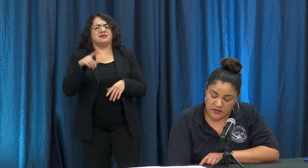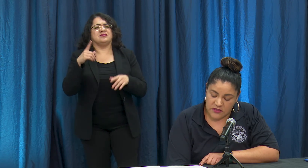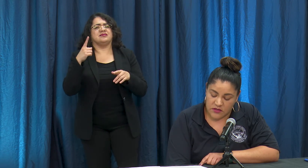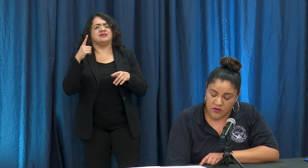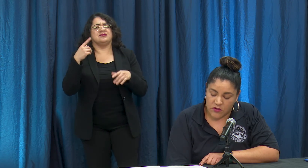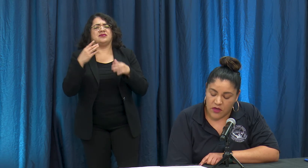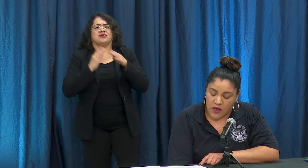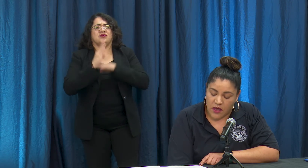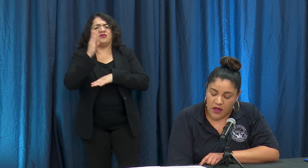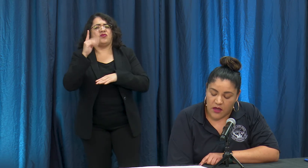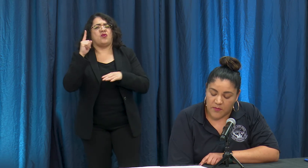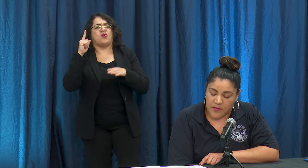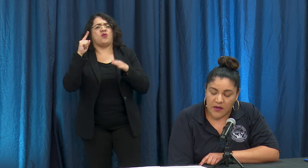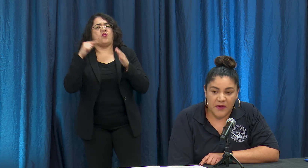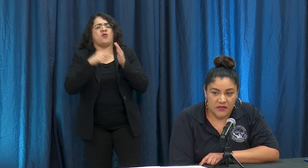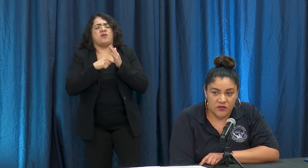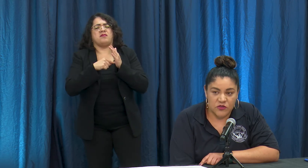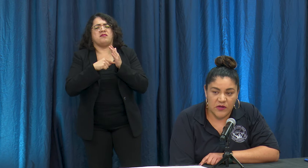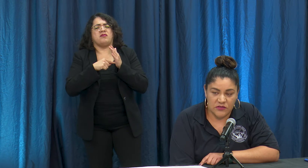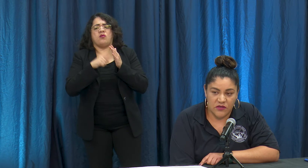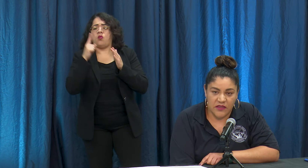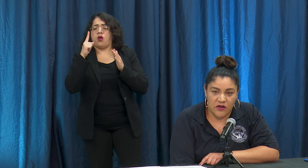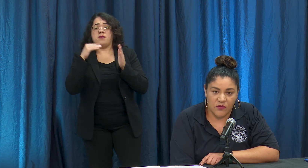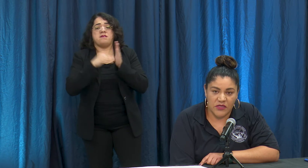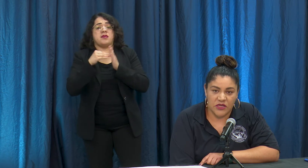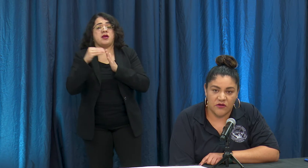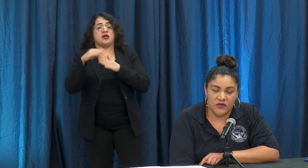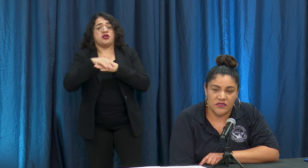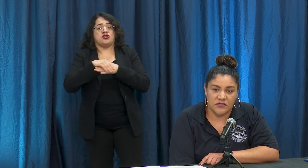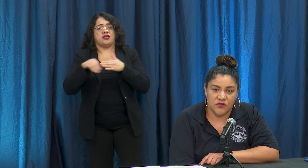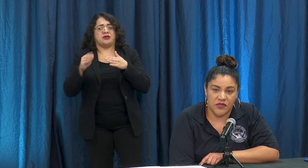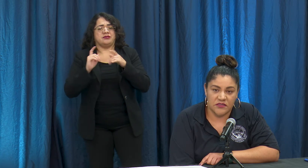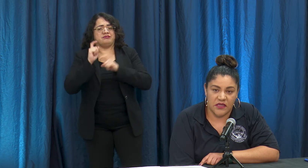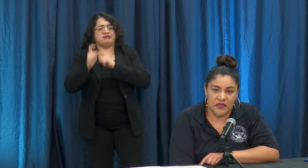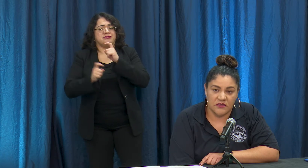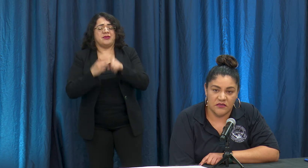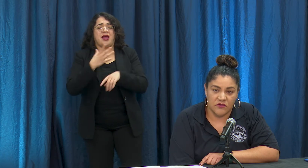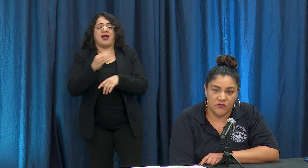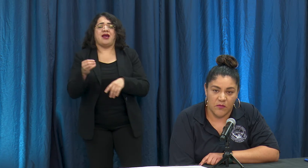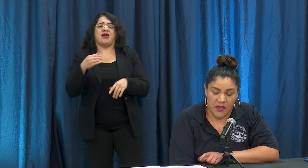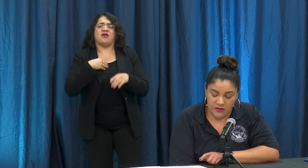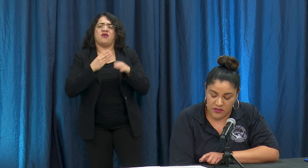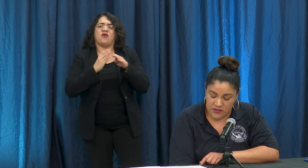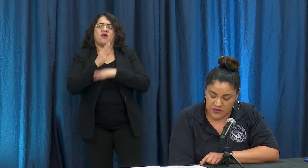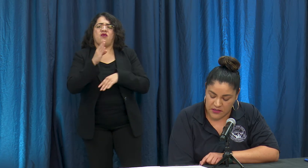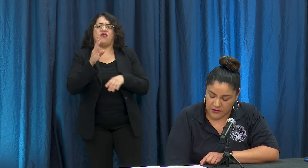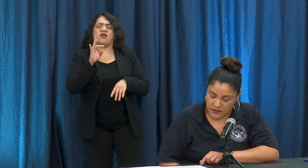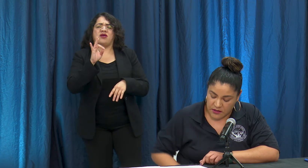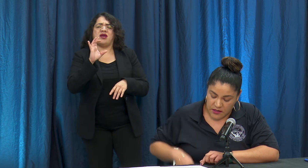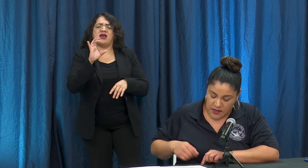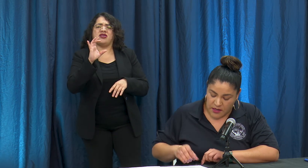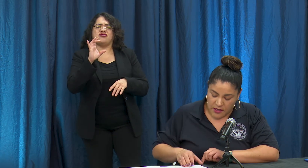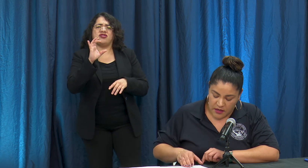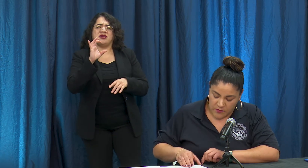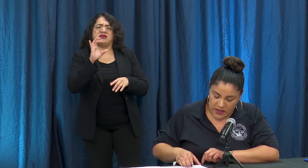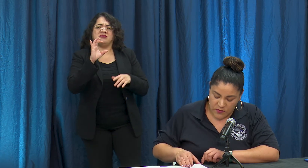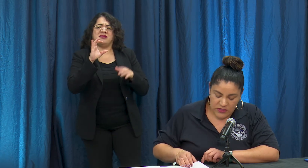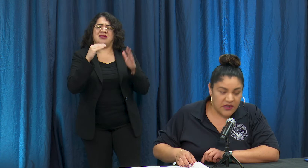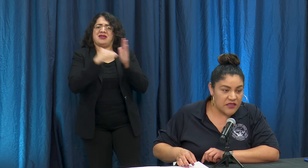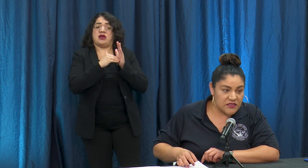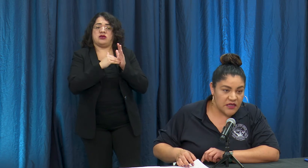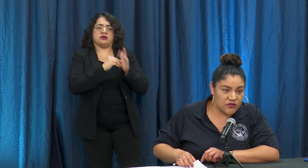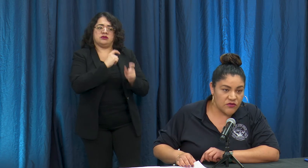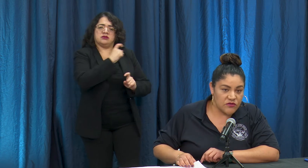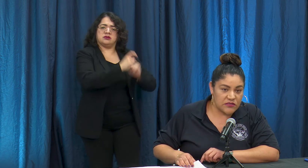$800,000 han sido repartidos en la ciudad de Long Beach a organizaciones que más lo necesitan.